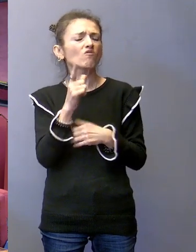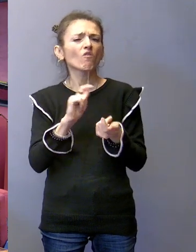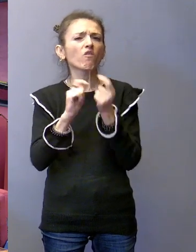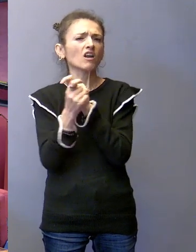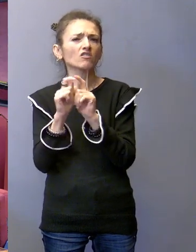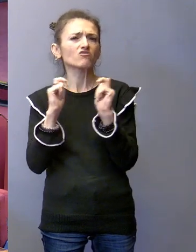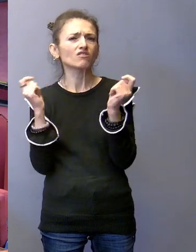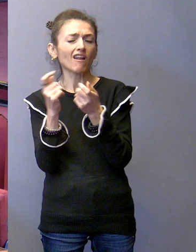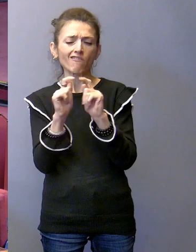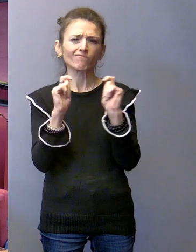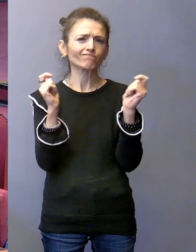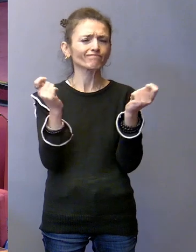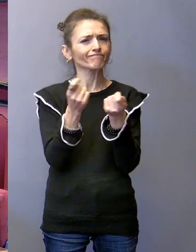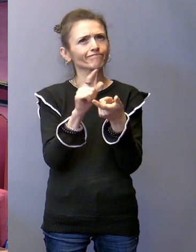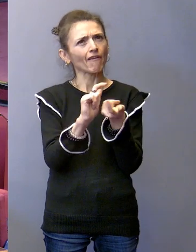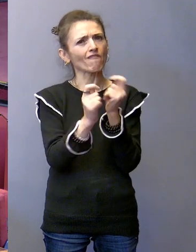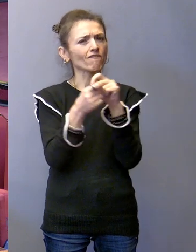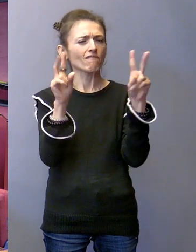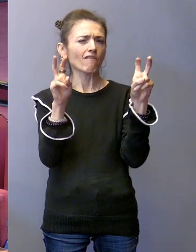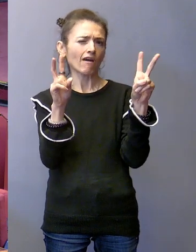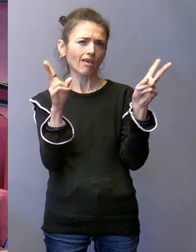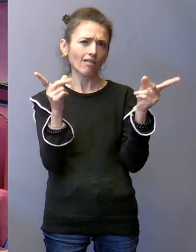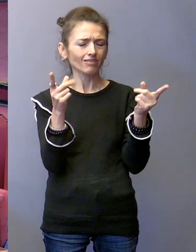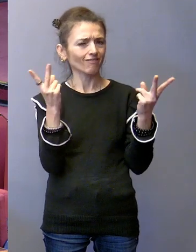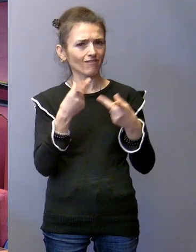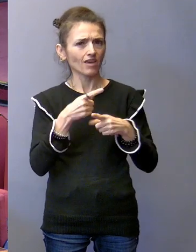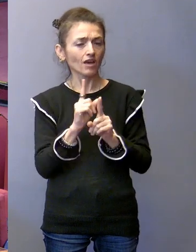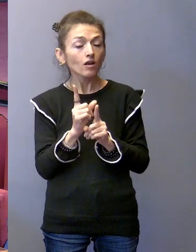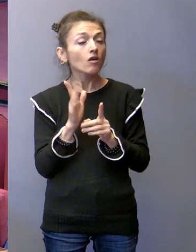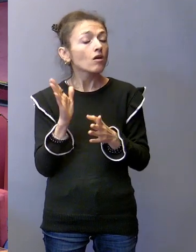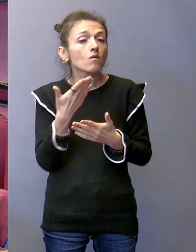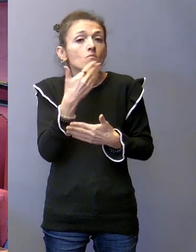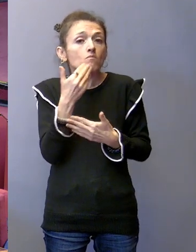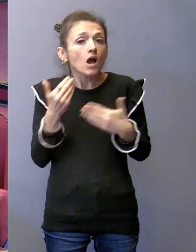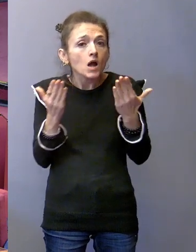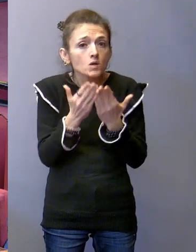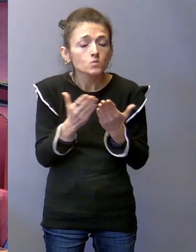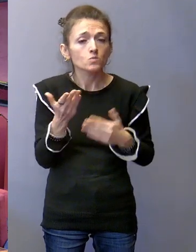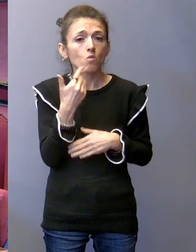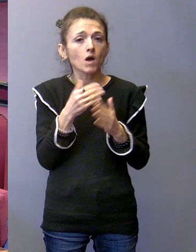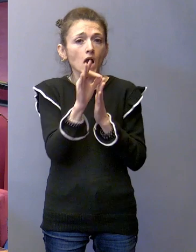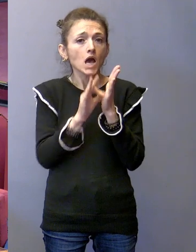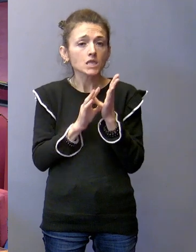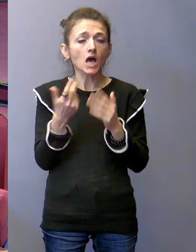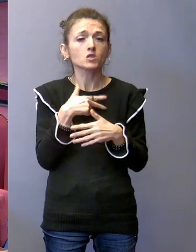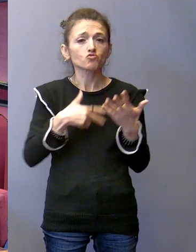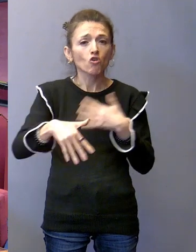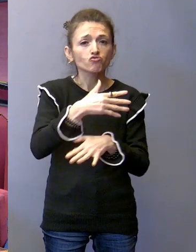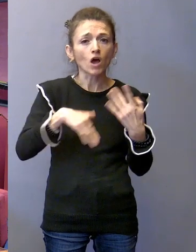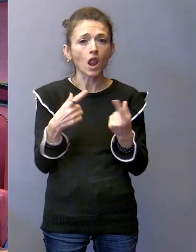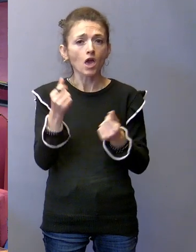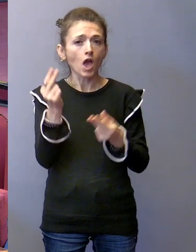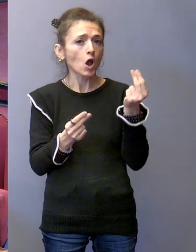non è meno una variante di questo tipo che non ha nelle premesse alcun uno studio specifico nonché dati sociali ed economici di riferimento